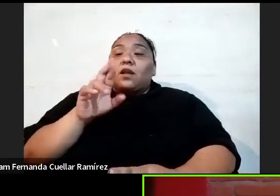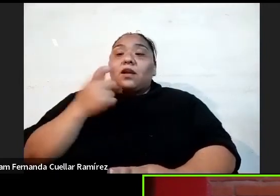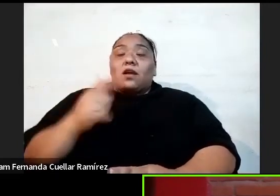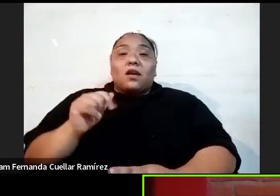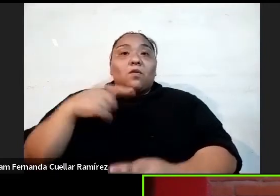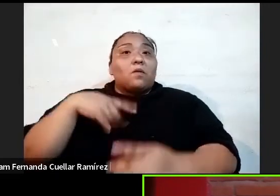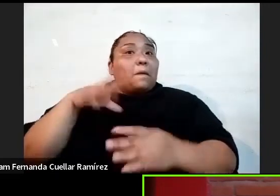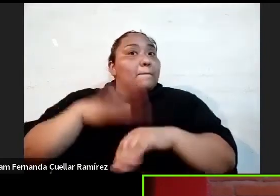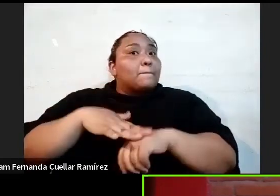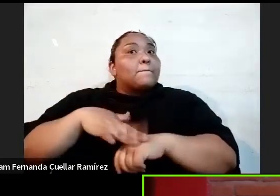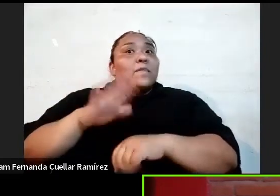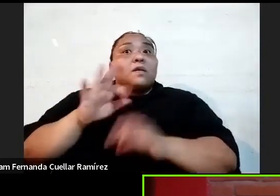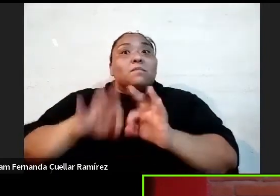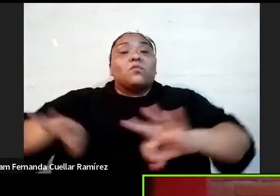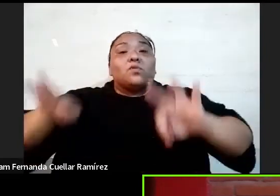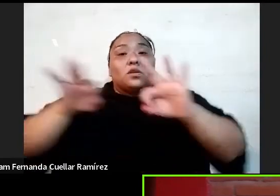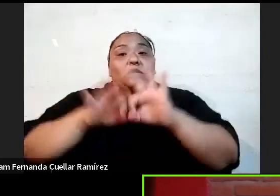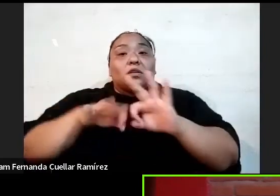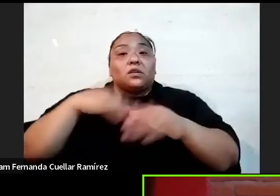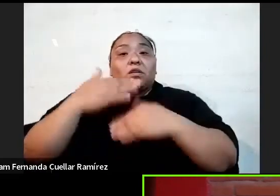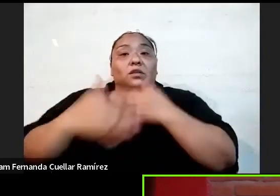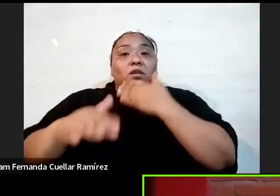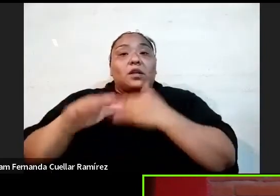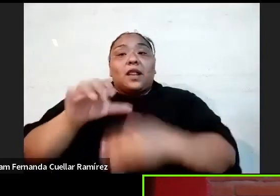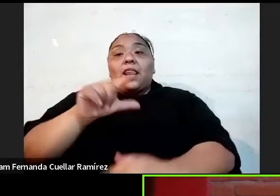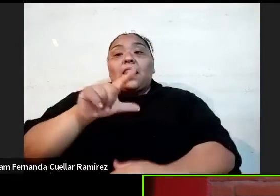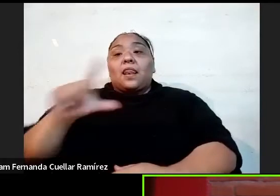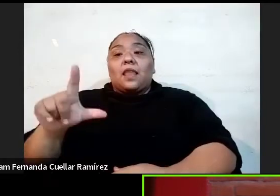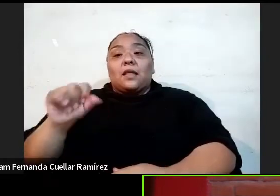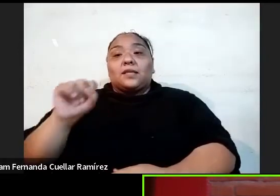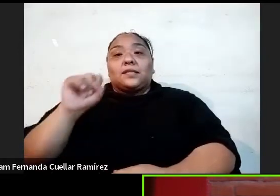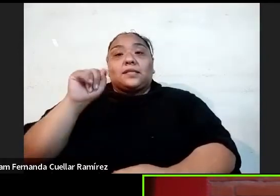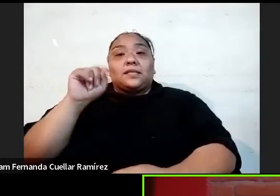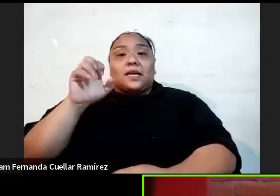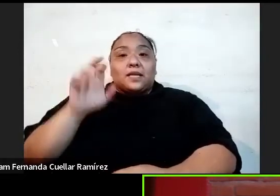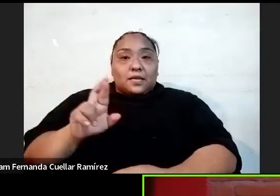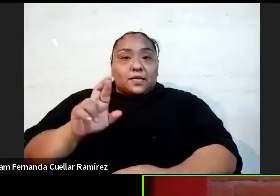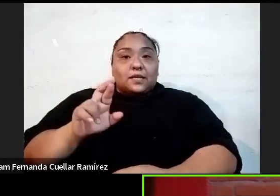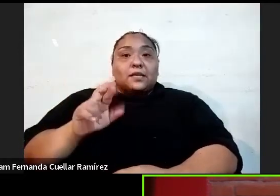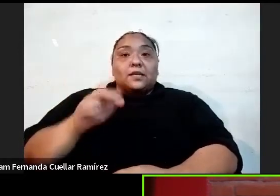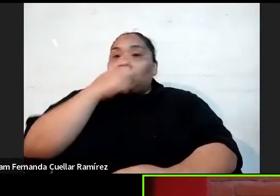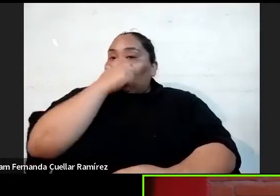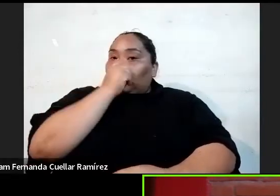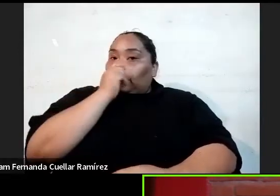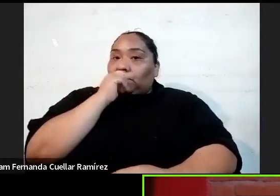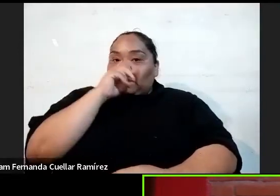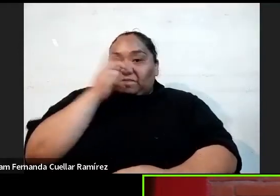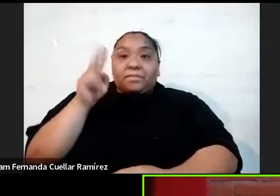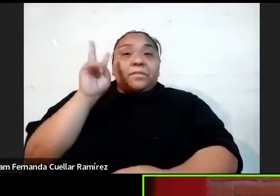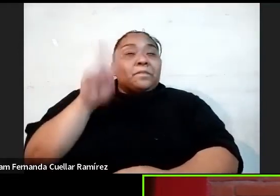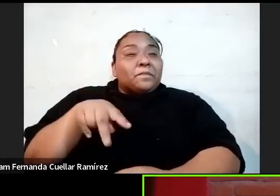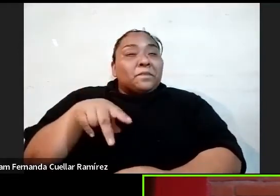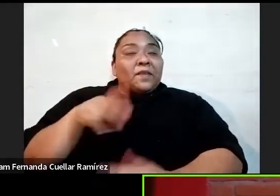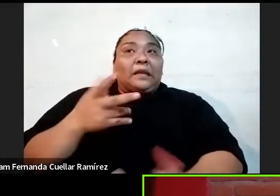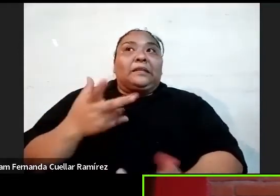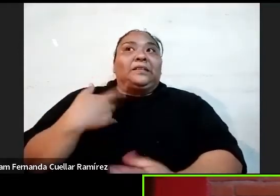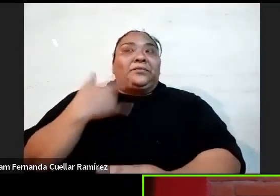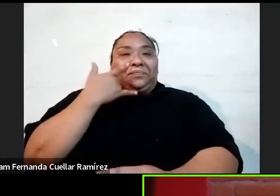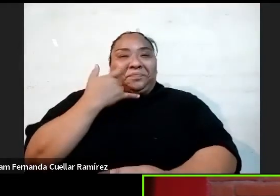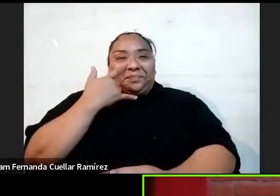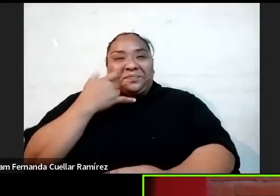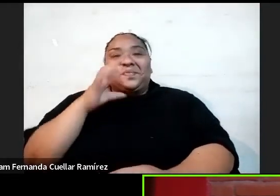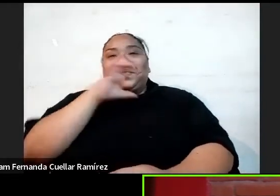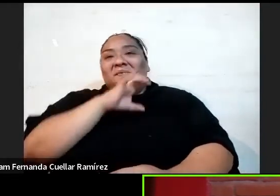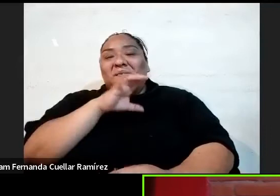Y en la siguiente temporada fue el All Stars justamente. Y pues era muy curioso porque al principio